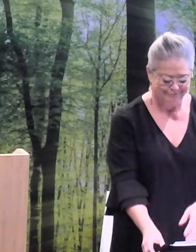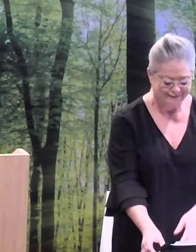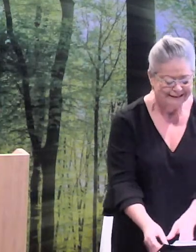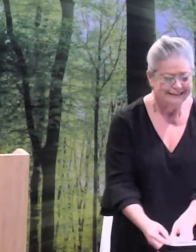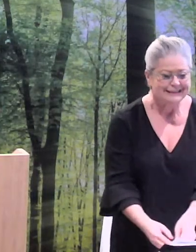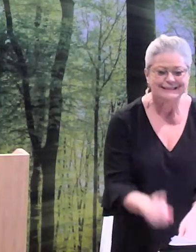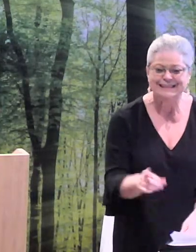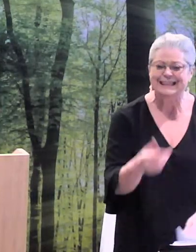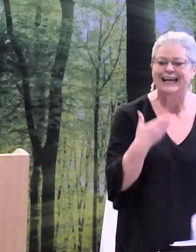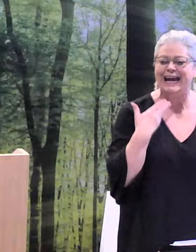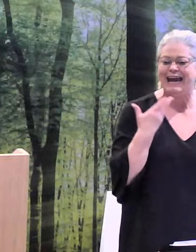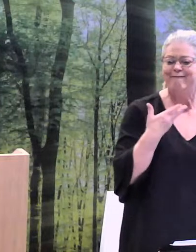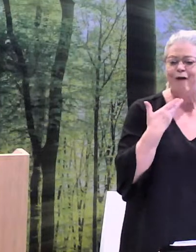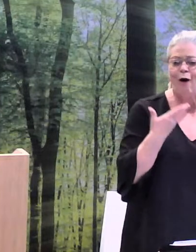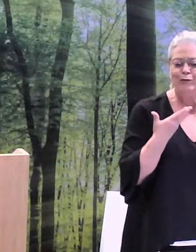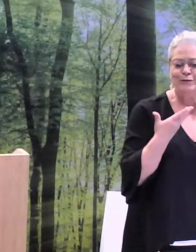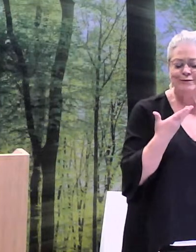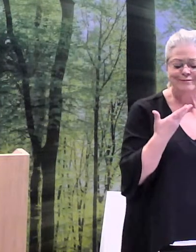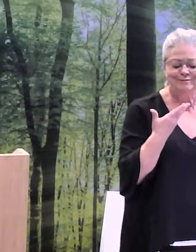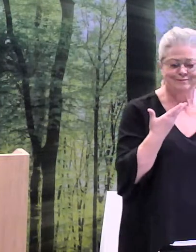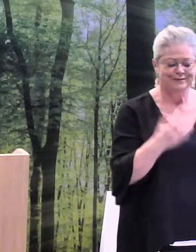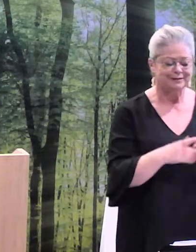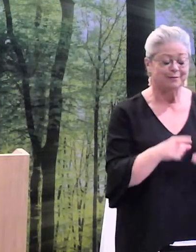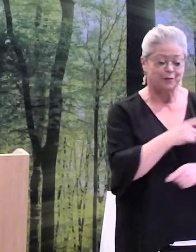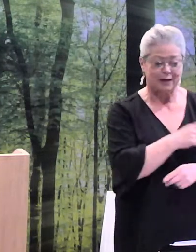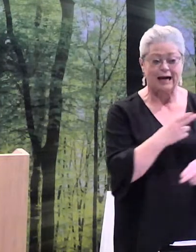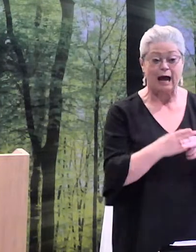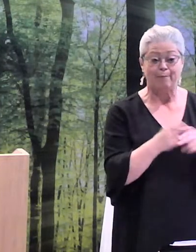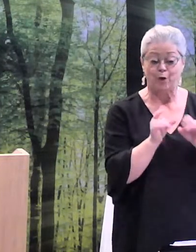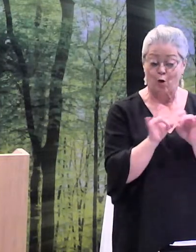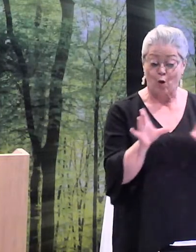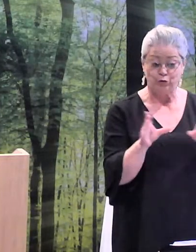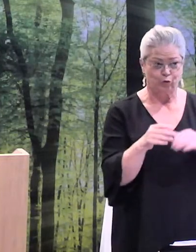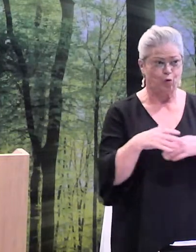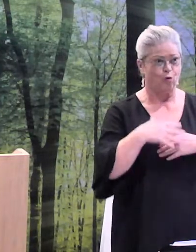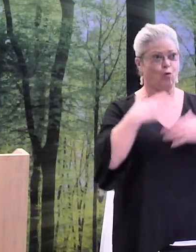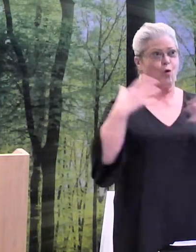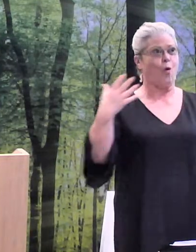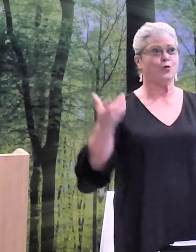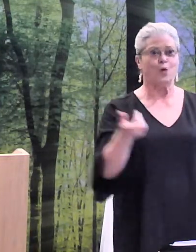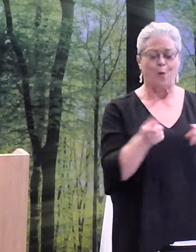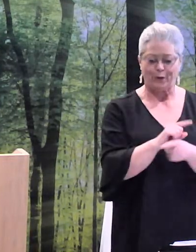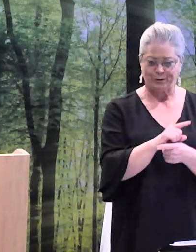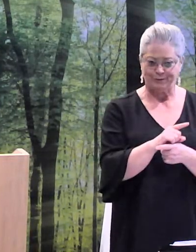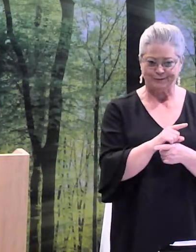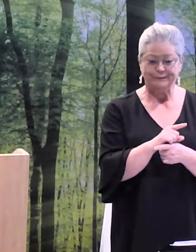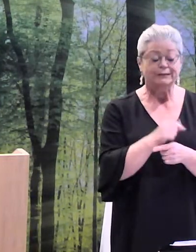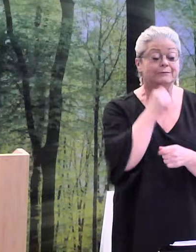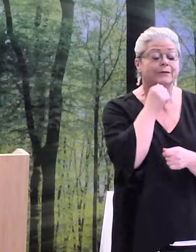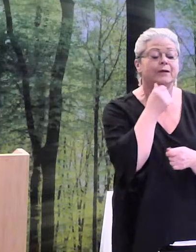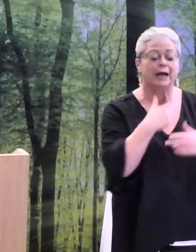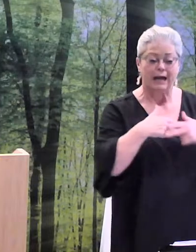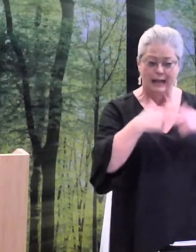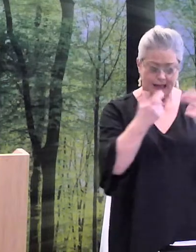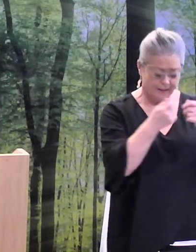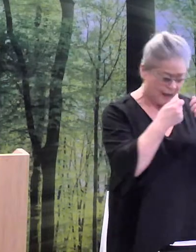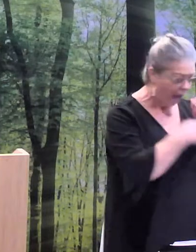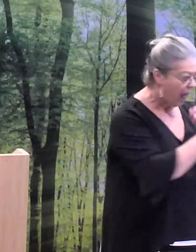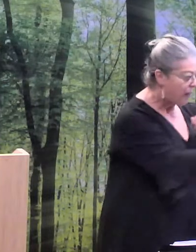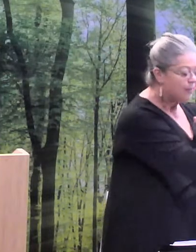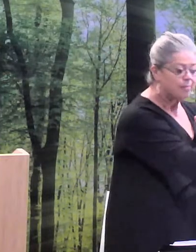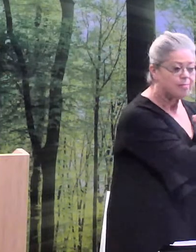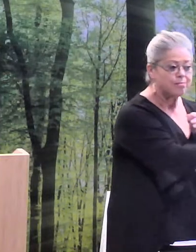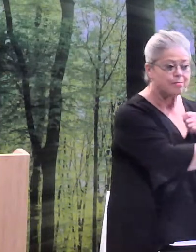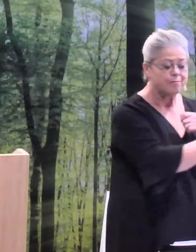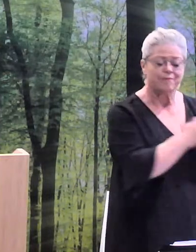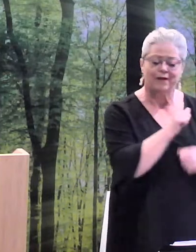En in die eenvoud ben je naamloos groot geworden. We steken dan zo dadelijk ook het licht voor jou aan, Hendrik,